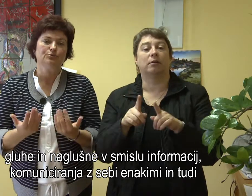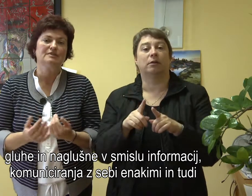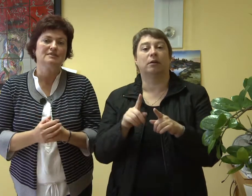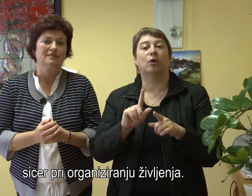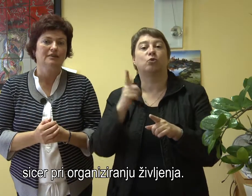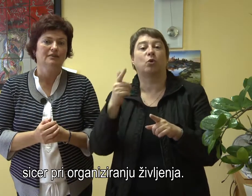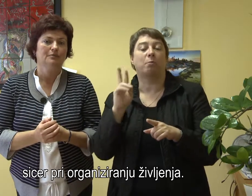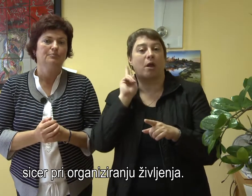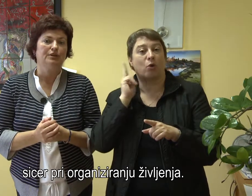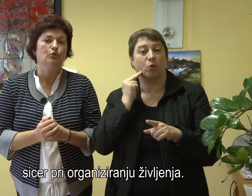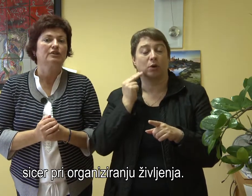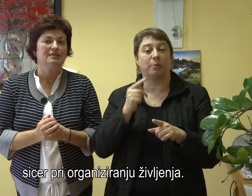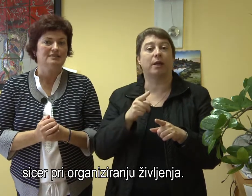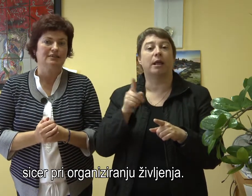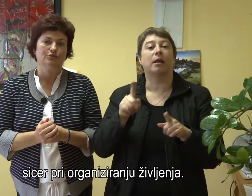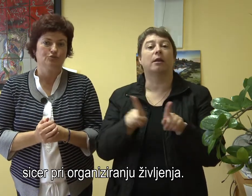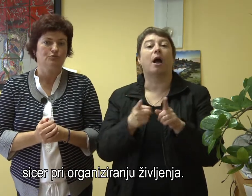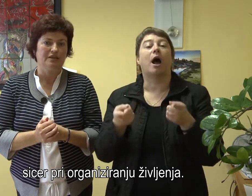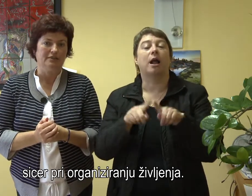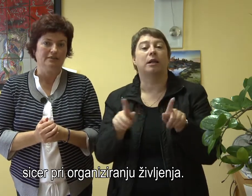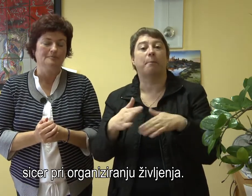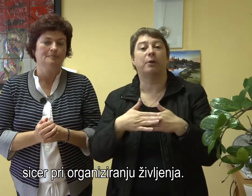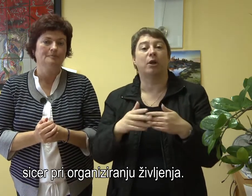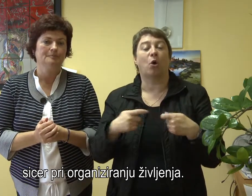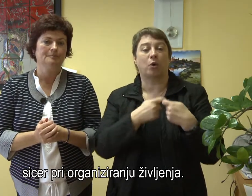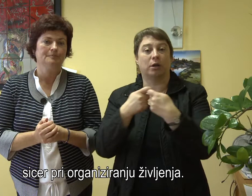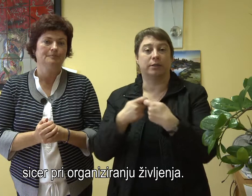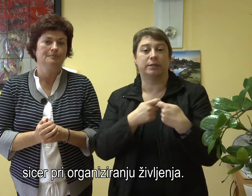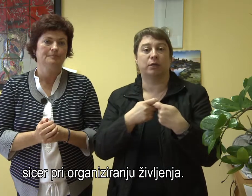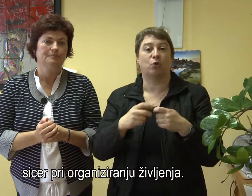ali pa tudi sicer pri organiziranju življenja.